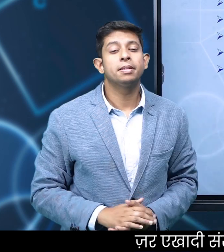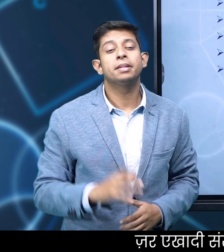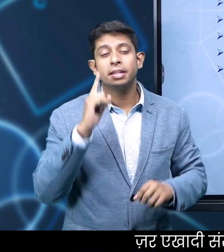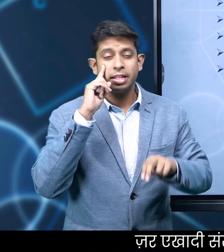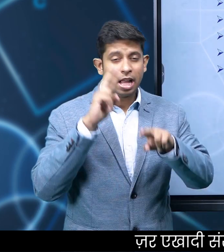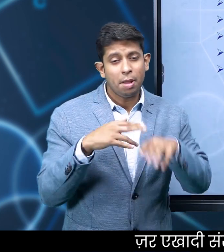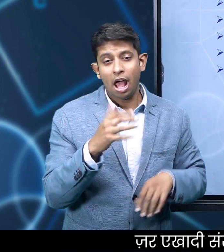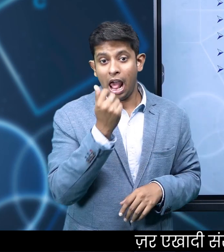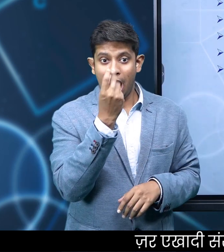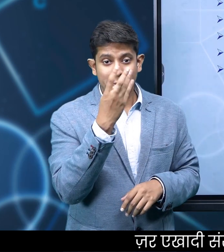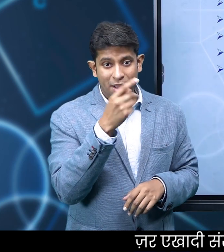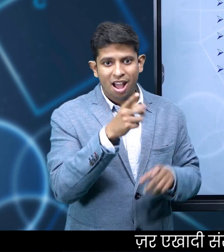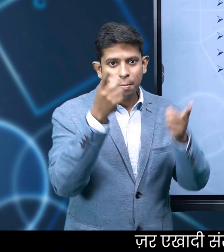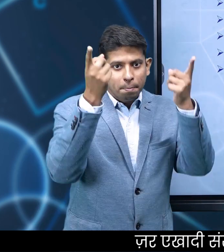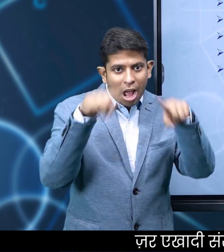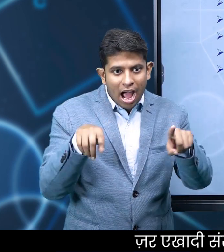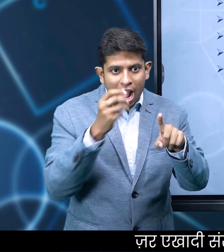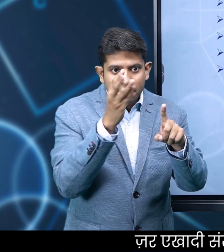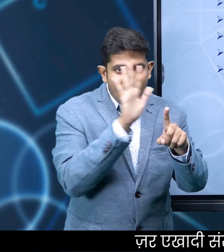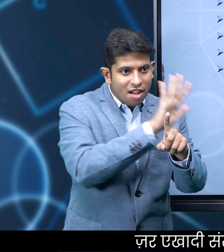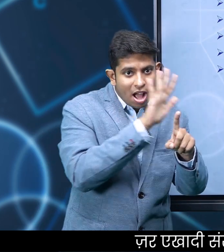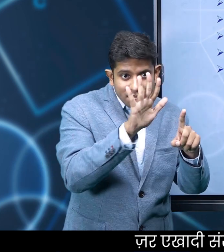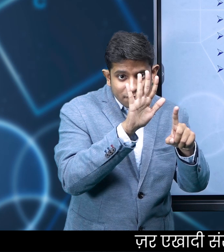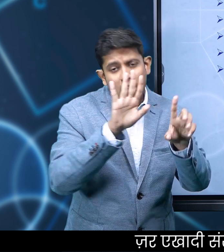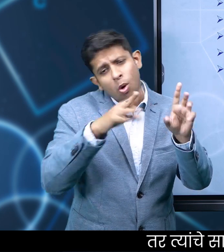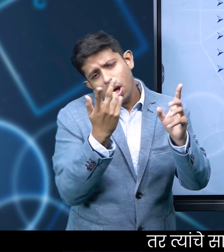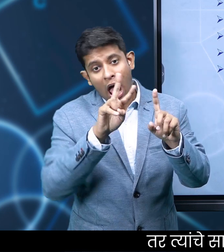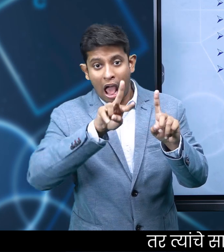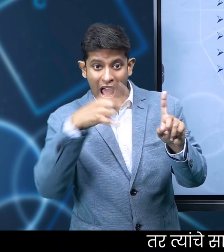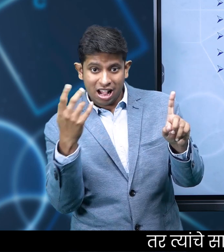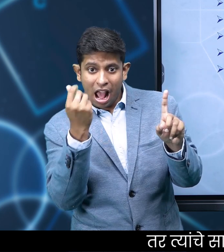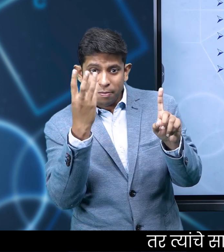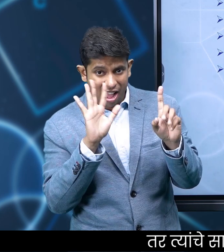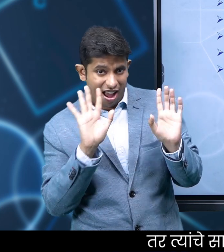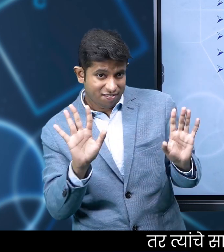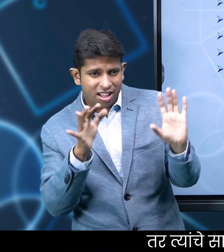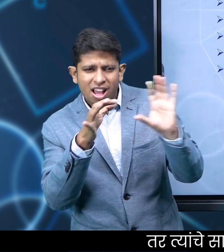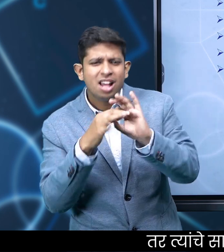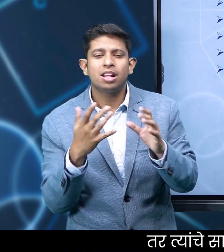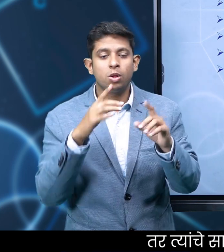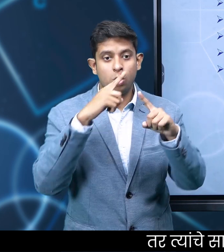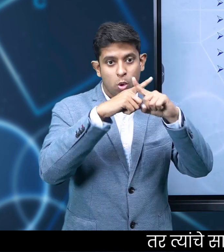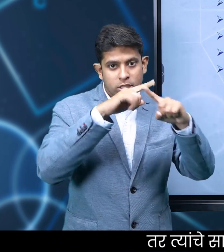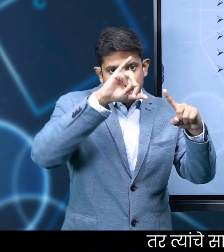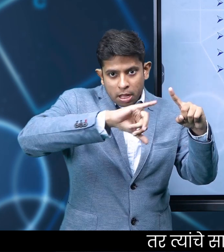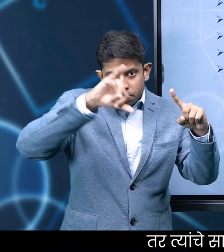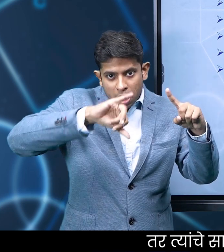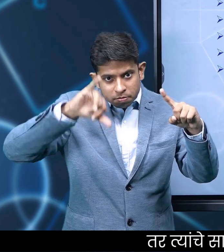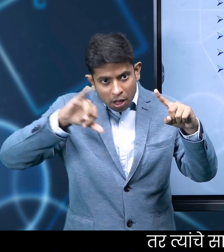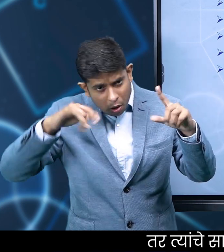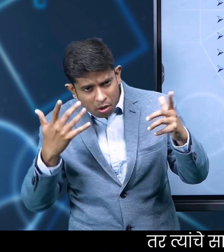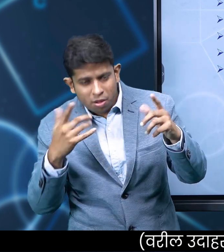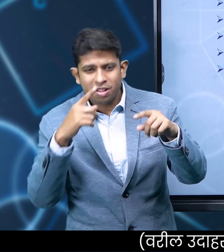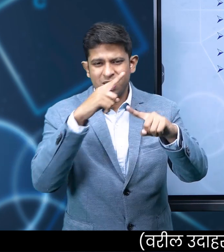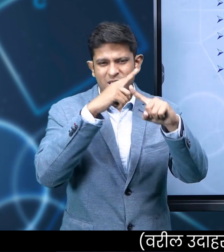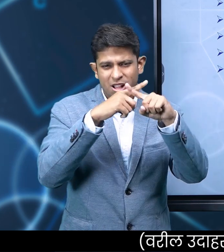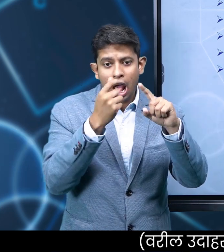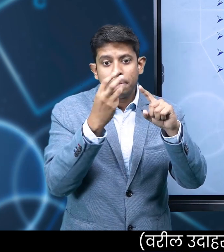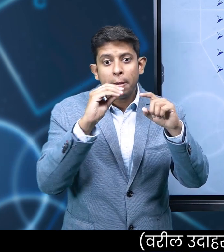जर एखादी संख्या दुसऱ्या संख्येचा अवयव असेल तर त्यांचे सामान्य गुणाकार हे मोठ्या संख्येचे वरील